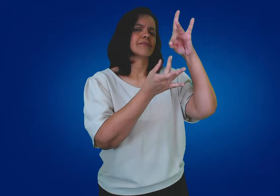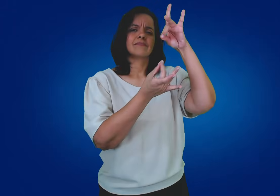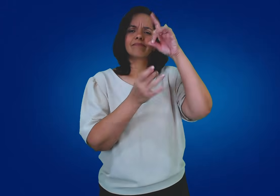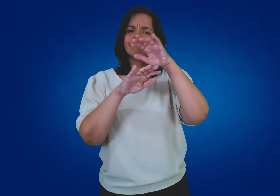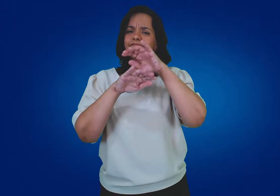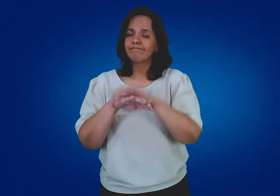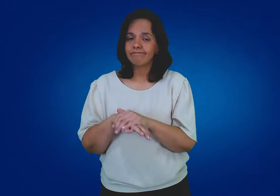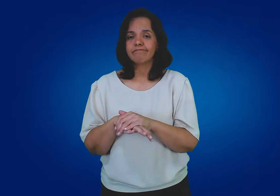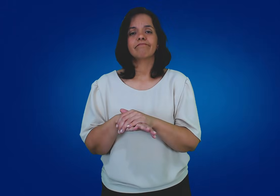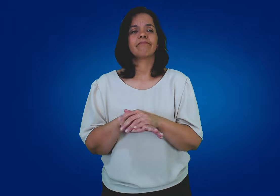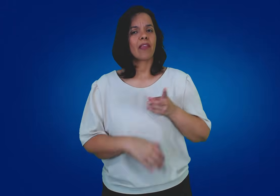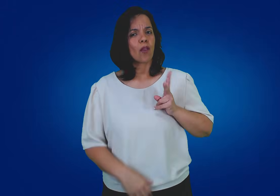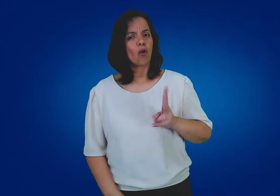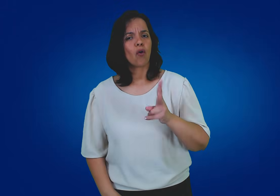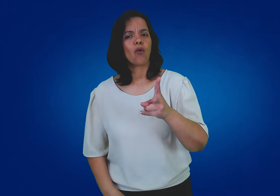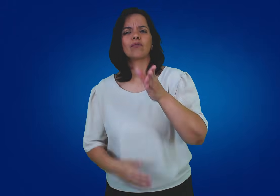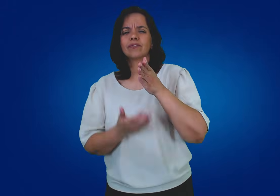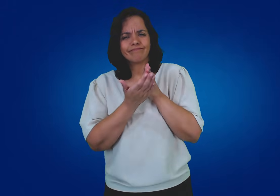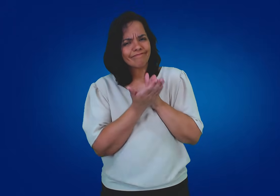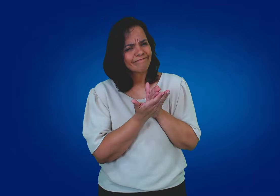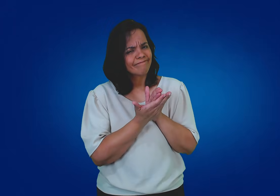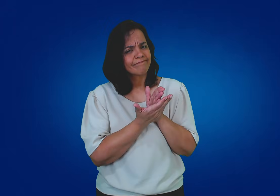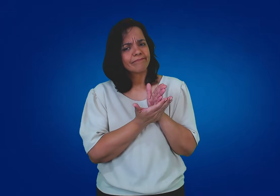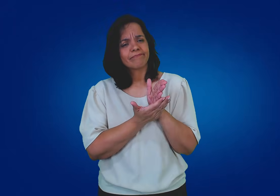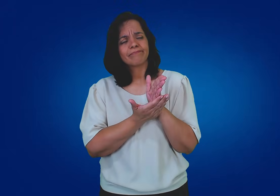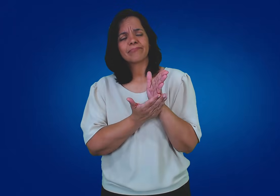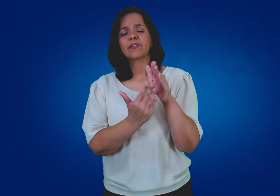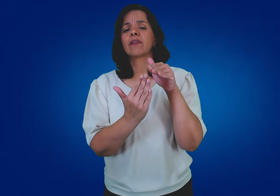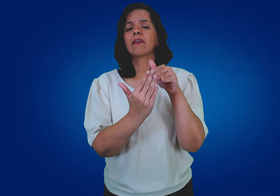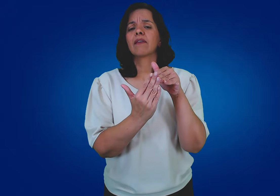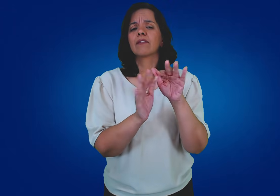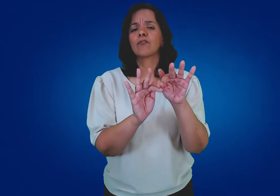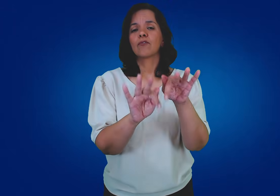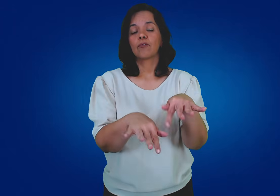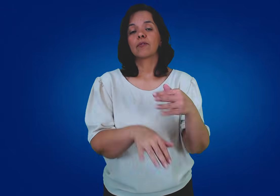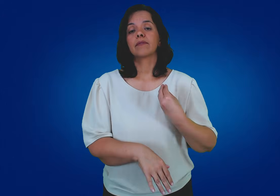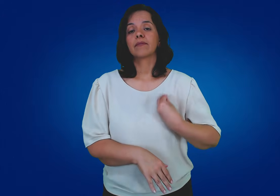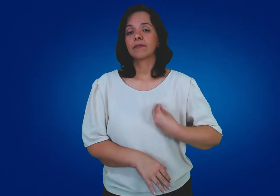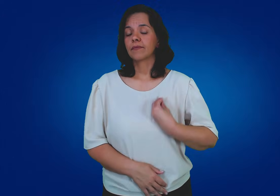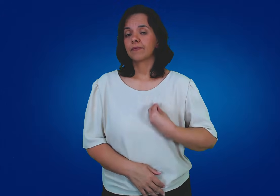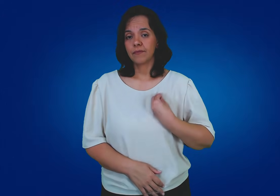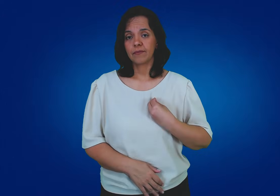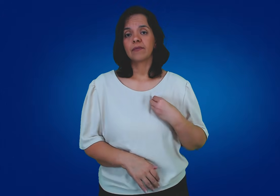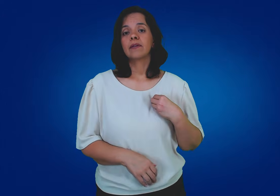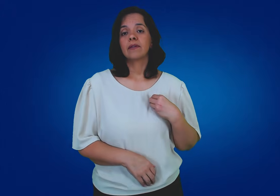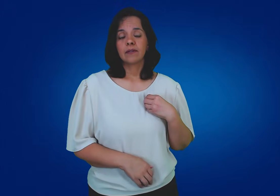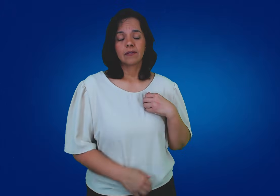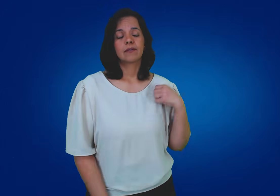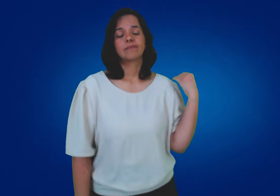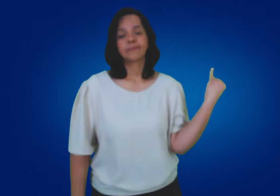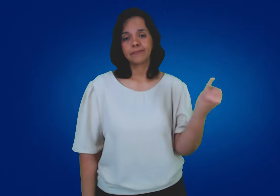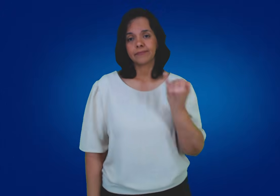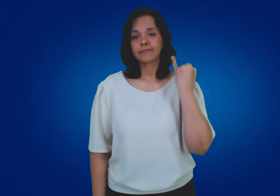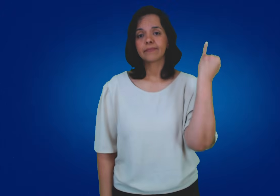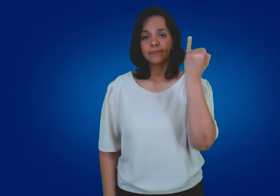Arrepender, ser batizado, receber o Espírito Santo, perseverar até o fim da nossa vida.